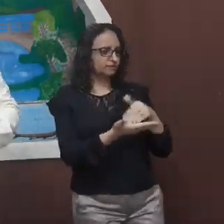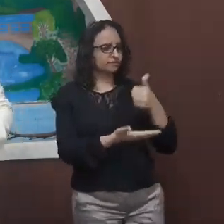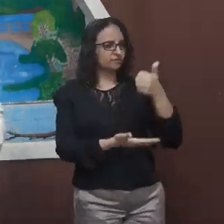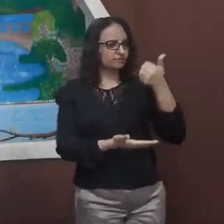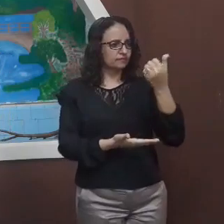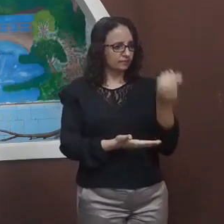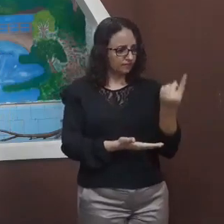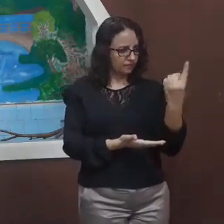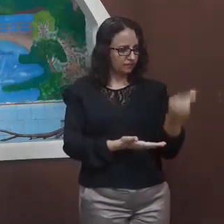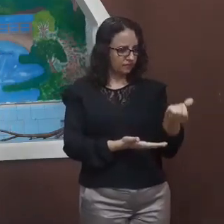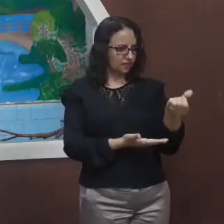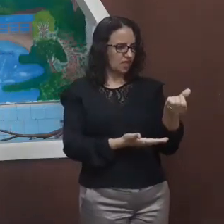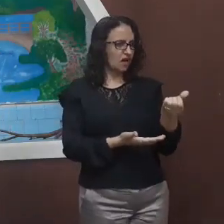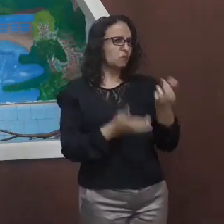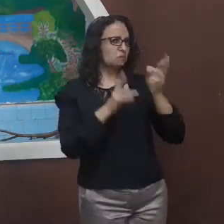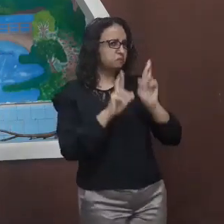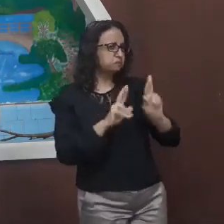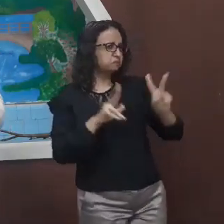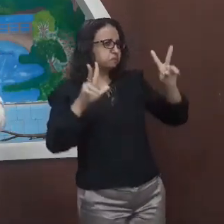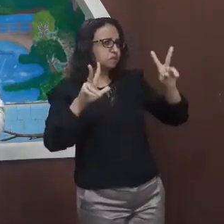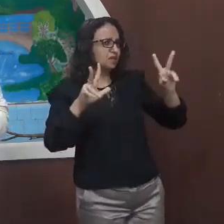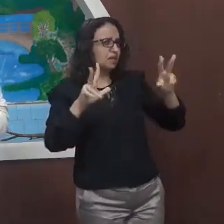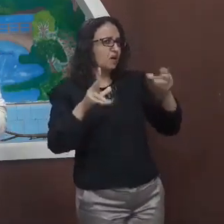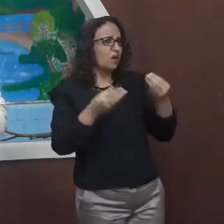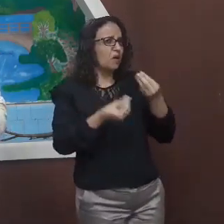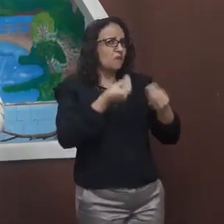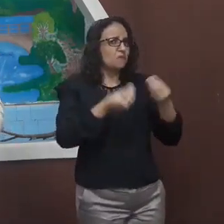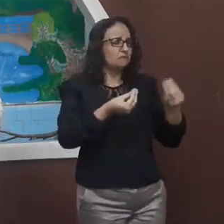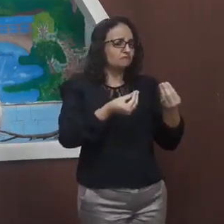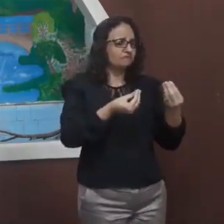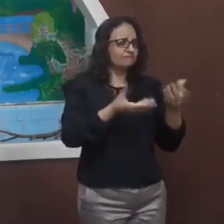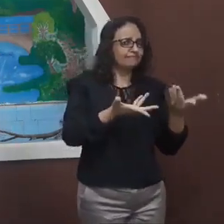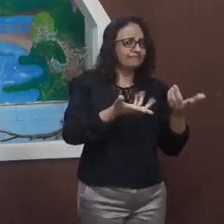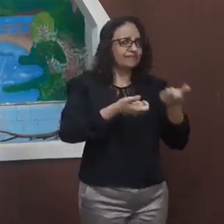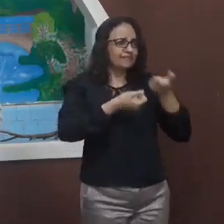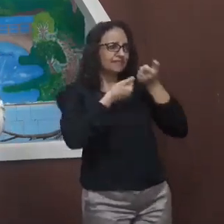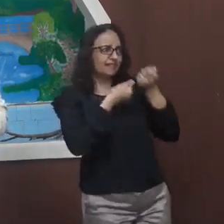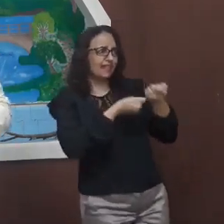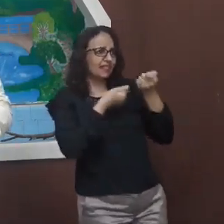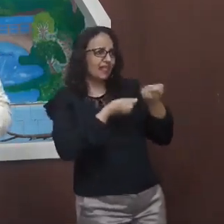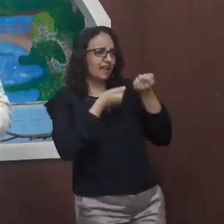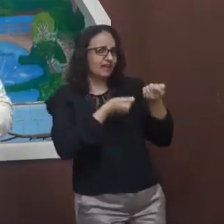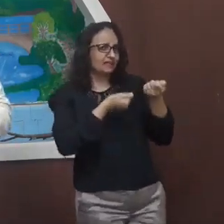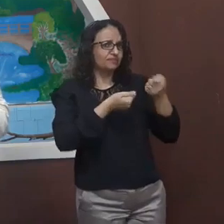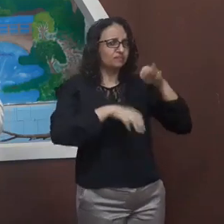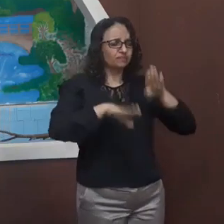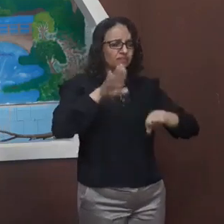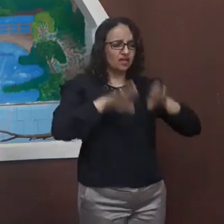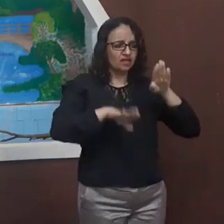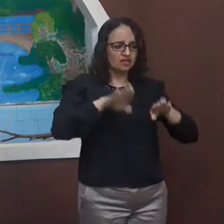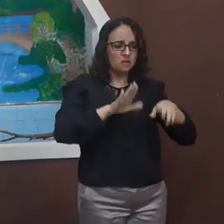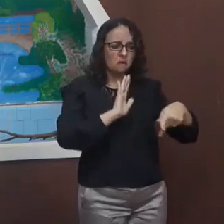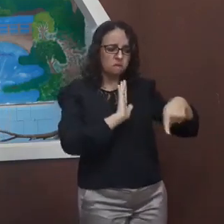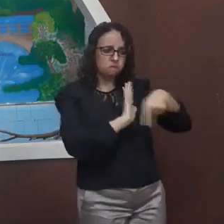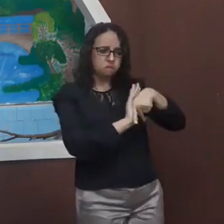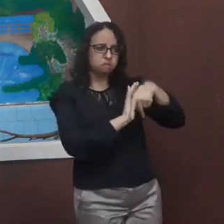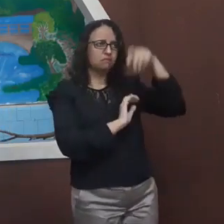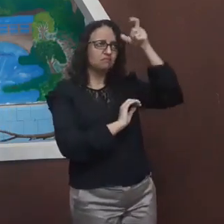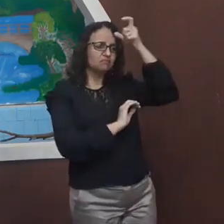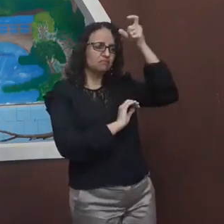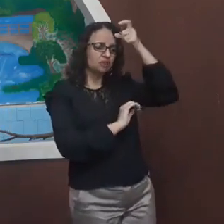Coisa diferente significa sermos provados, às vezes, pela mão de Satanás,